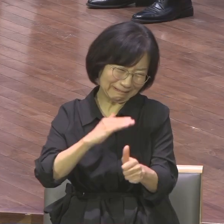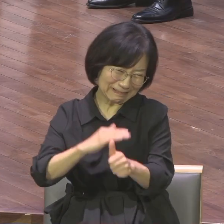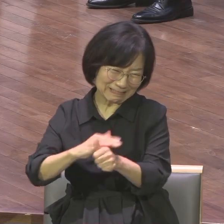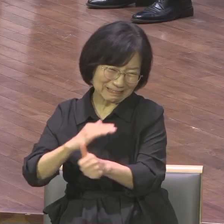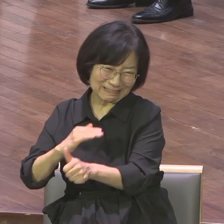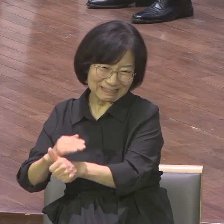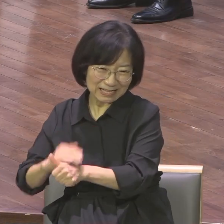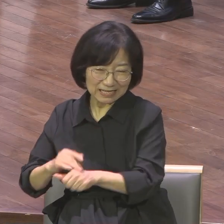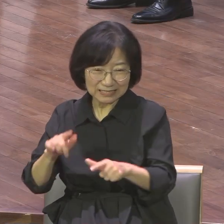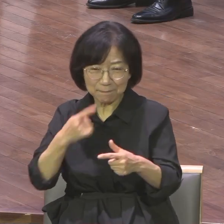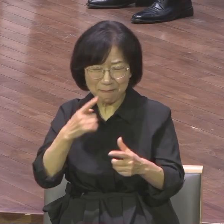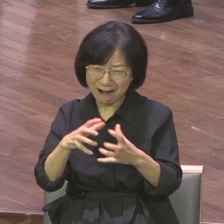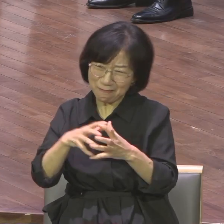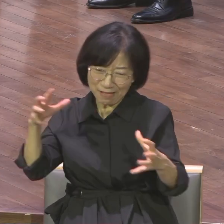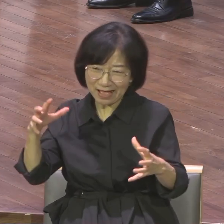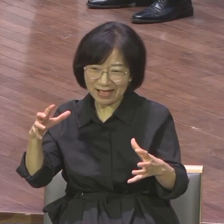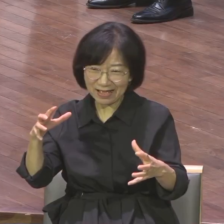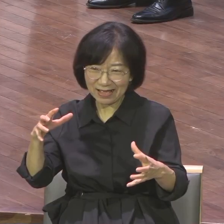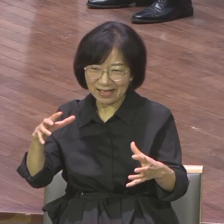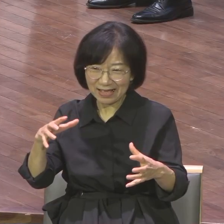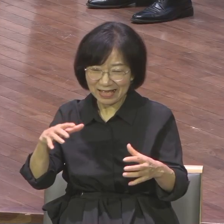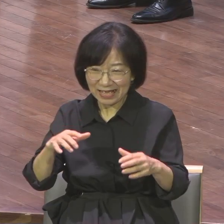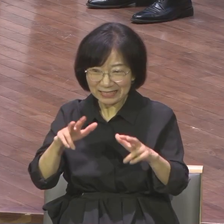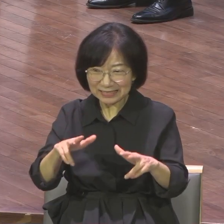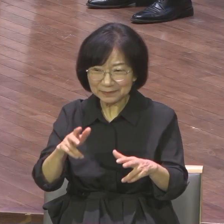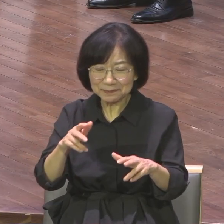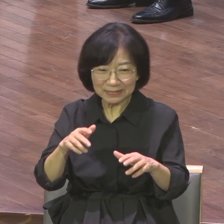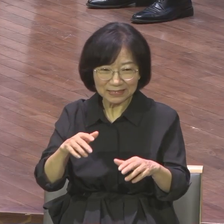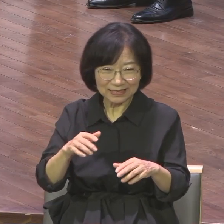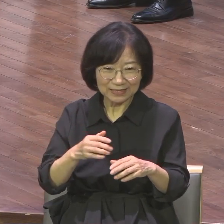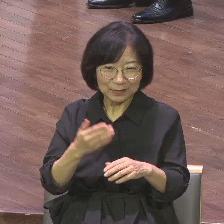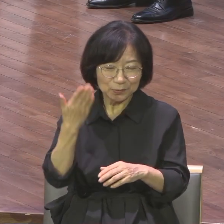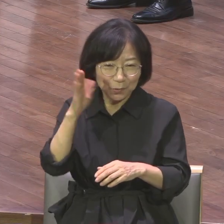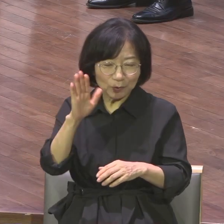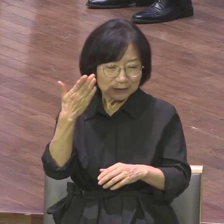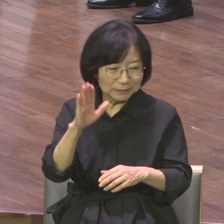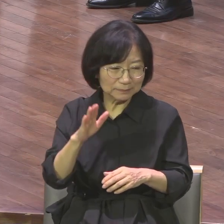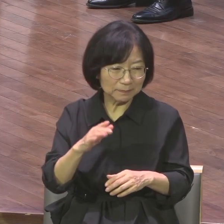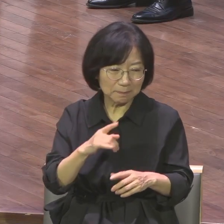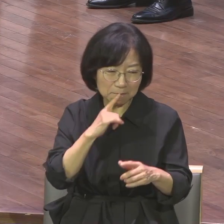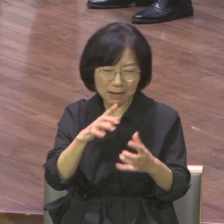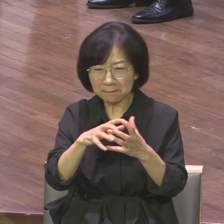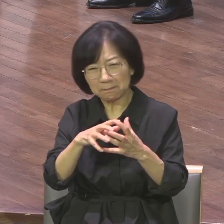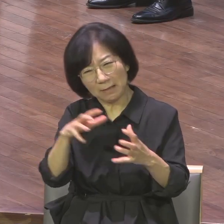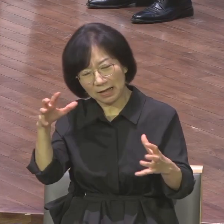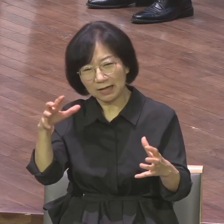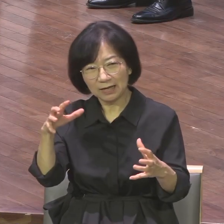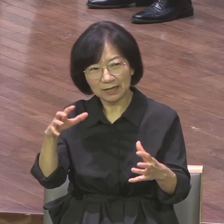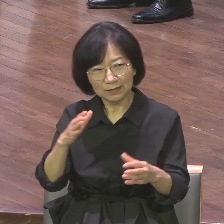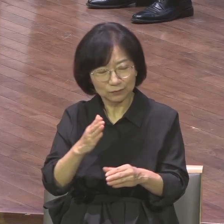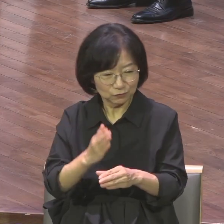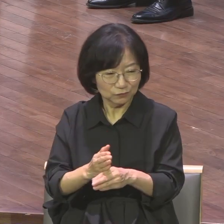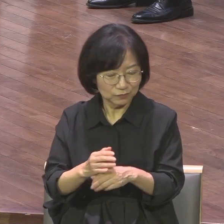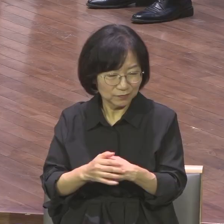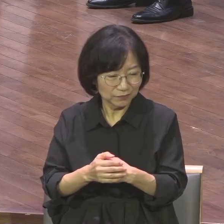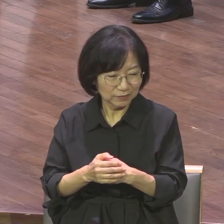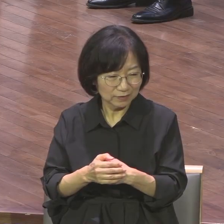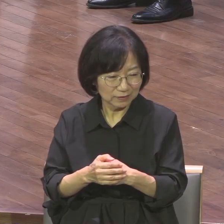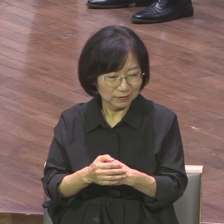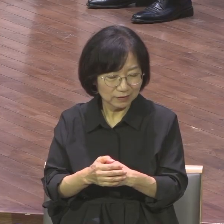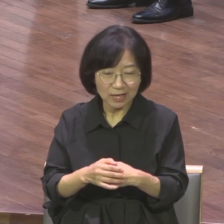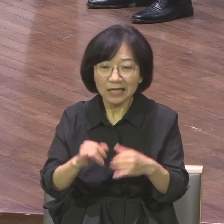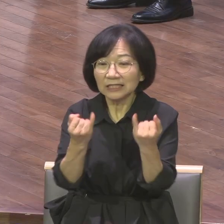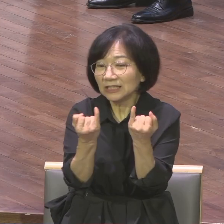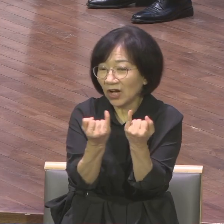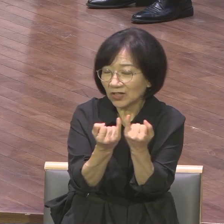난리잖아요. 저는요, 이게 지금 기독교 단체에서 난리를 일어나고 있어요. 지금 여성